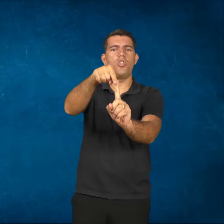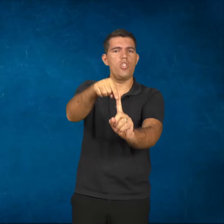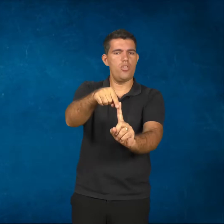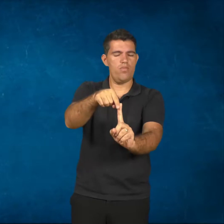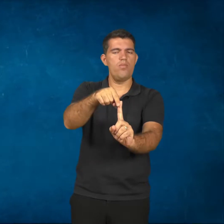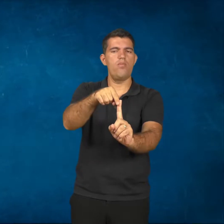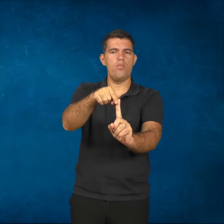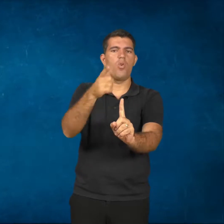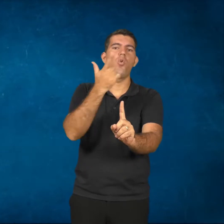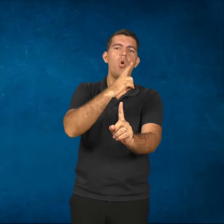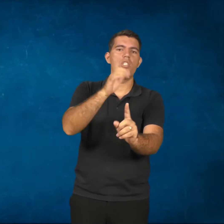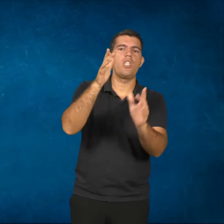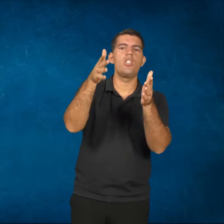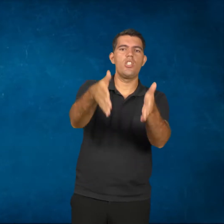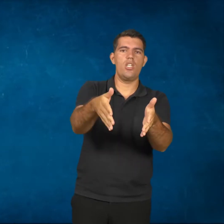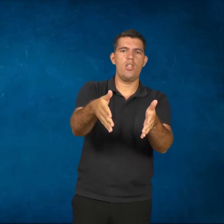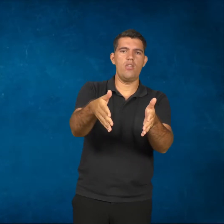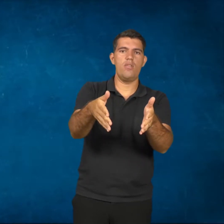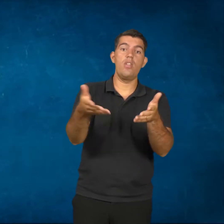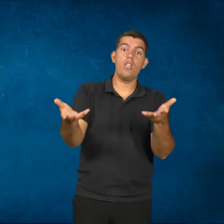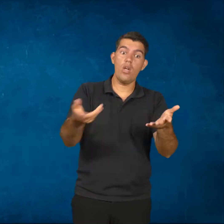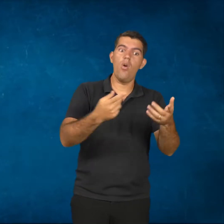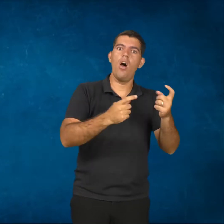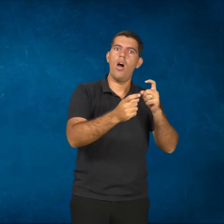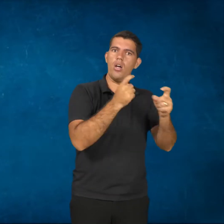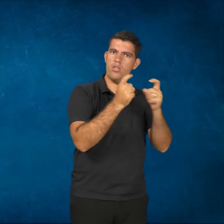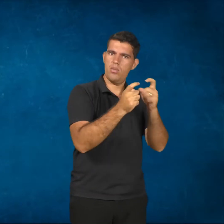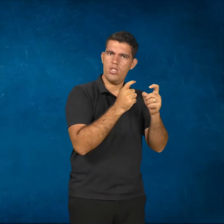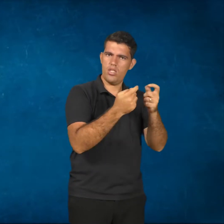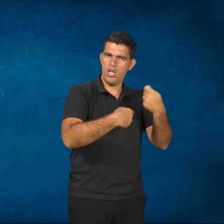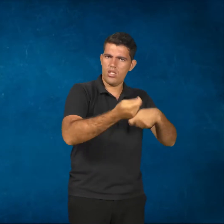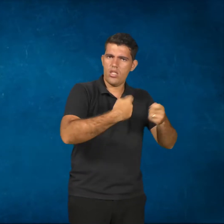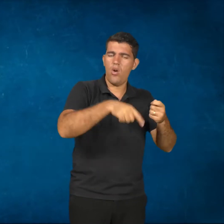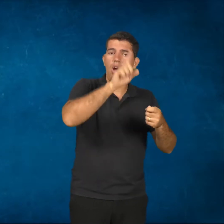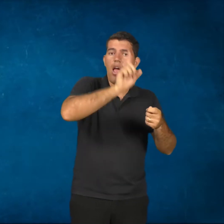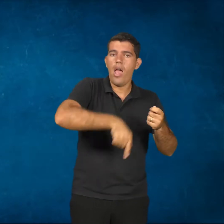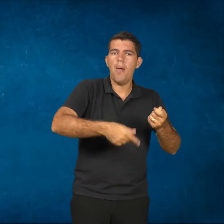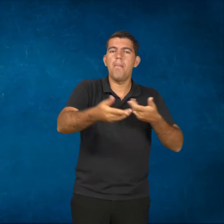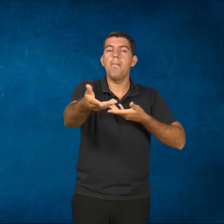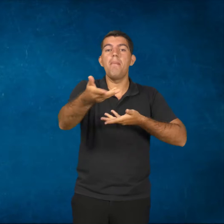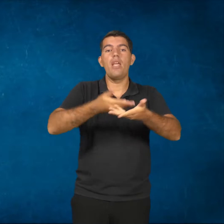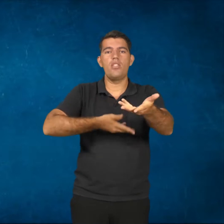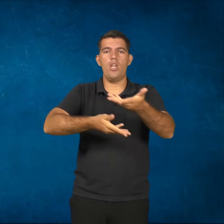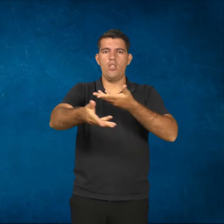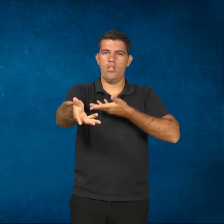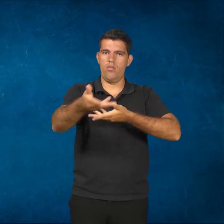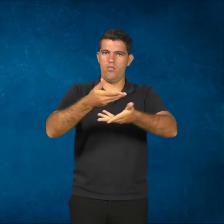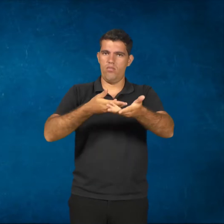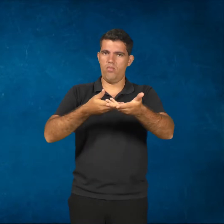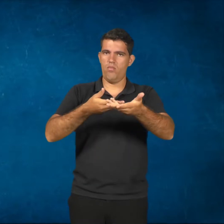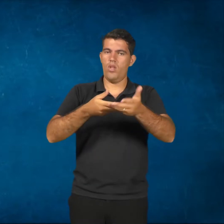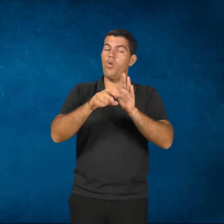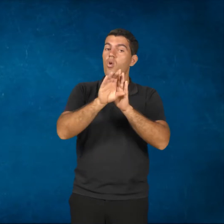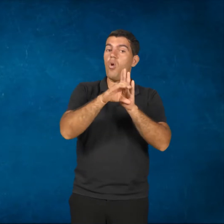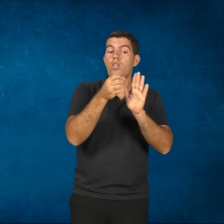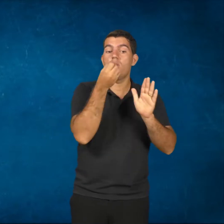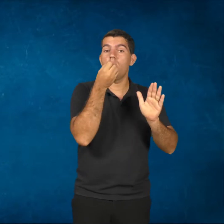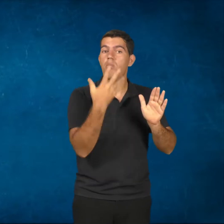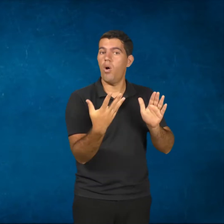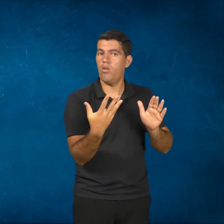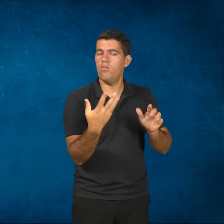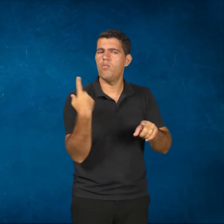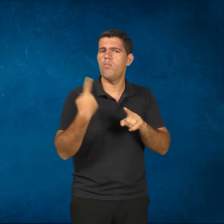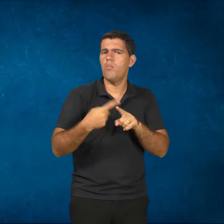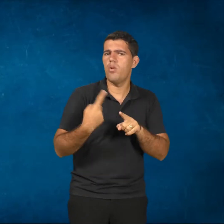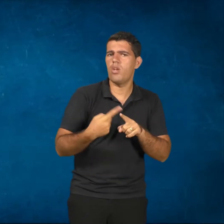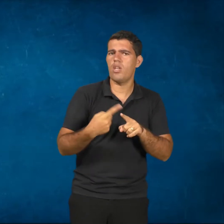determinados fins. Por outra, administração é mediação. Esse conceito é muito bom